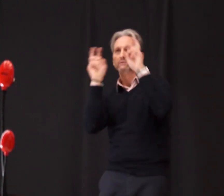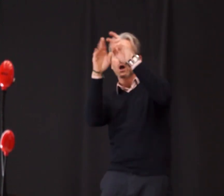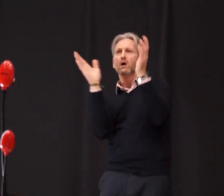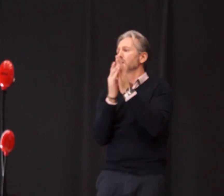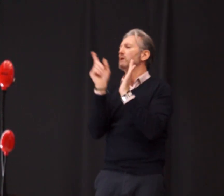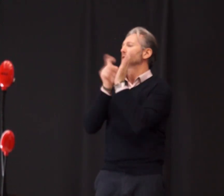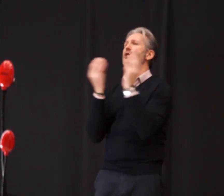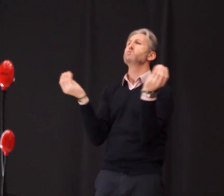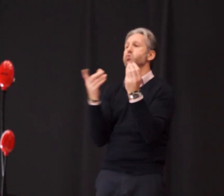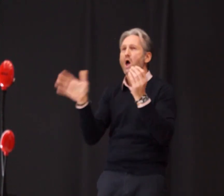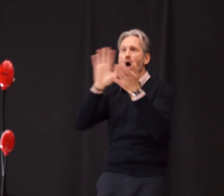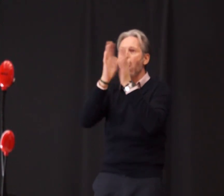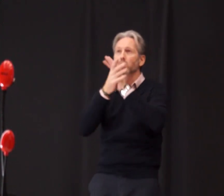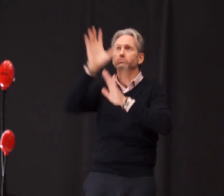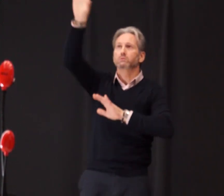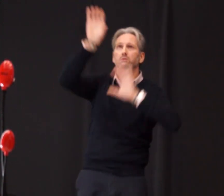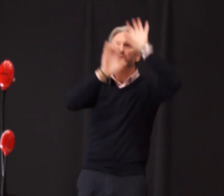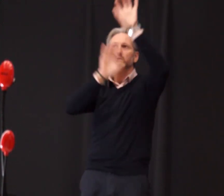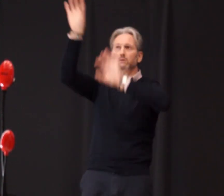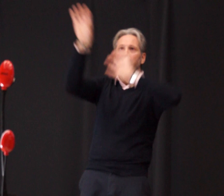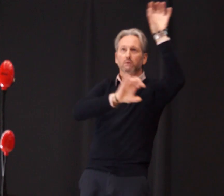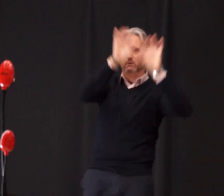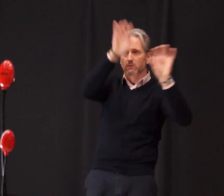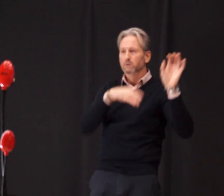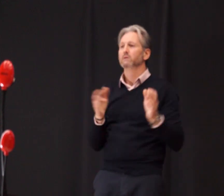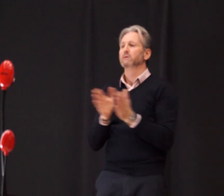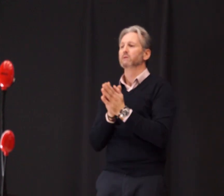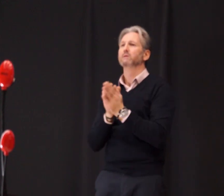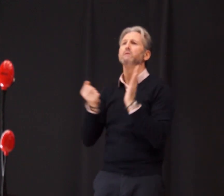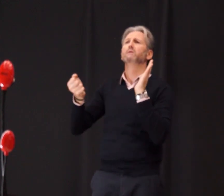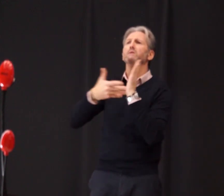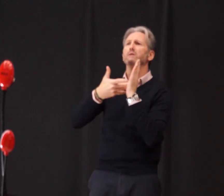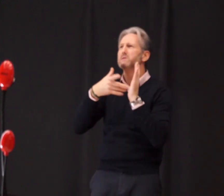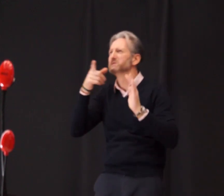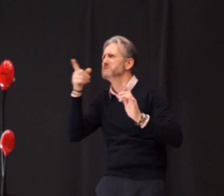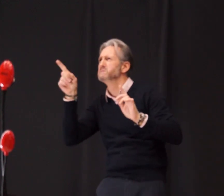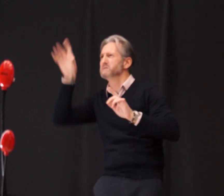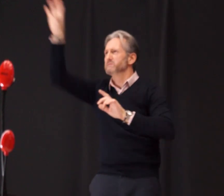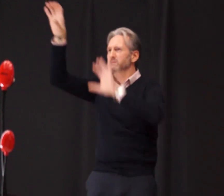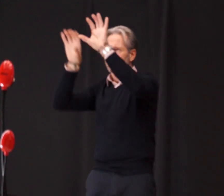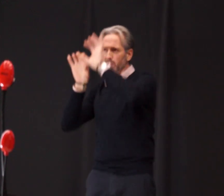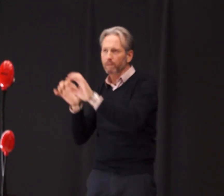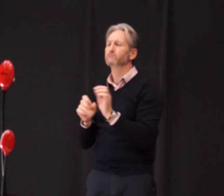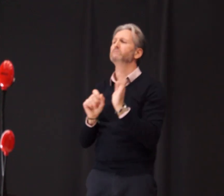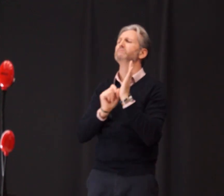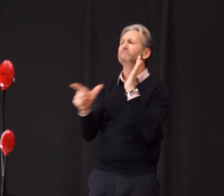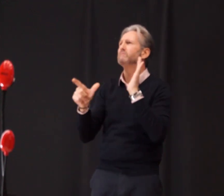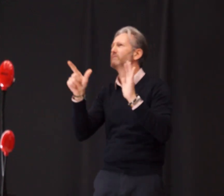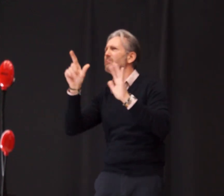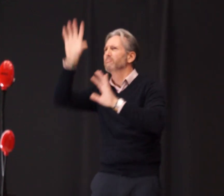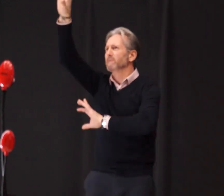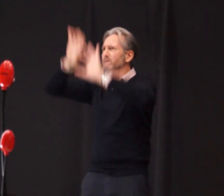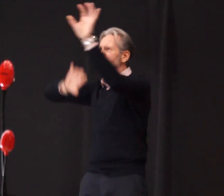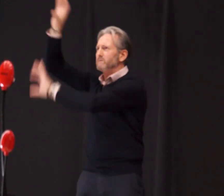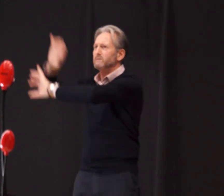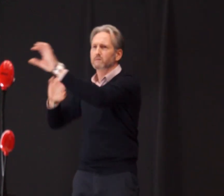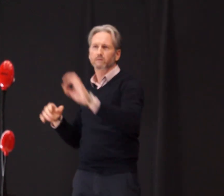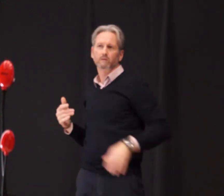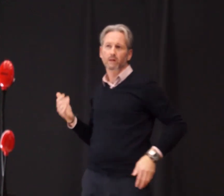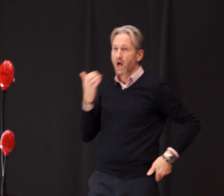Et l'idée, c'est de faire un peu de classement dans leur tête. C'est de leur permettre de classer la langue des signes, de l'organiser dans leur tête de façon un peu plus structurée qu'elle